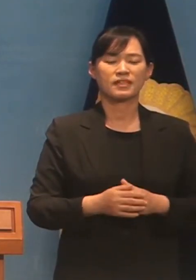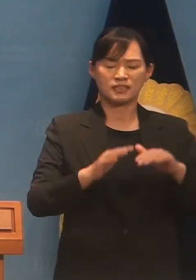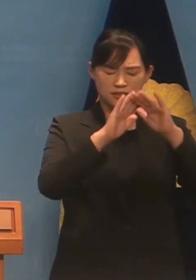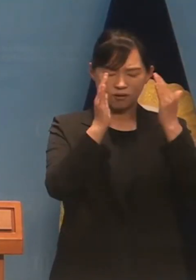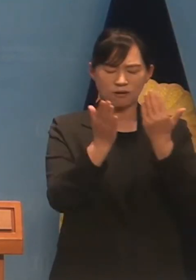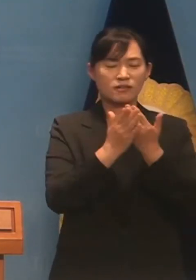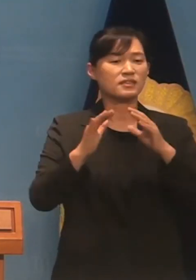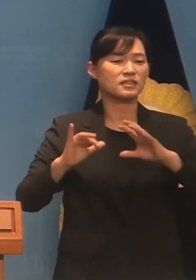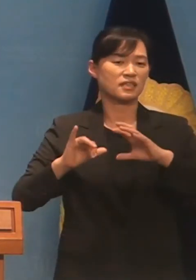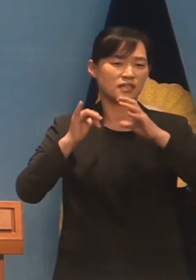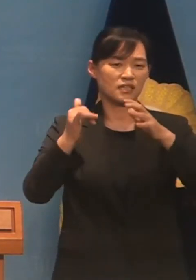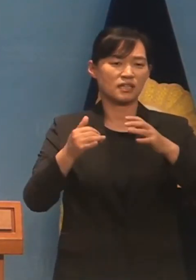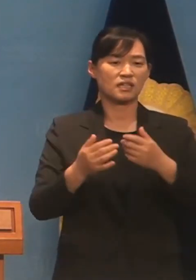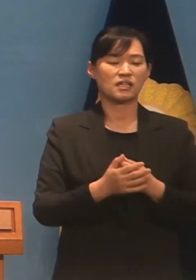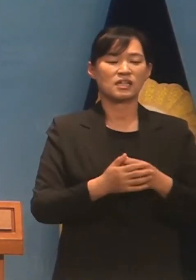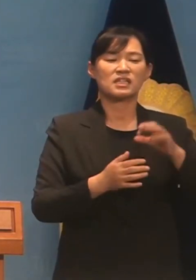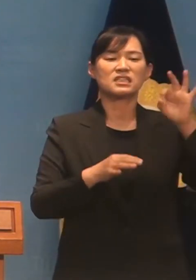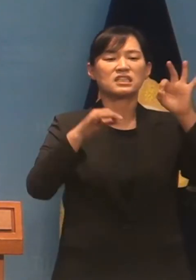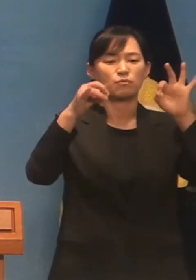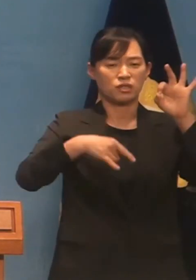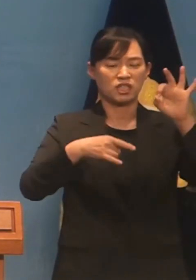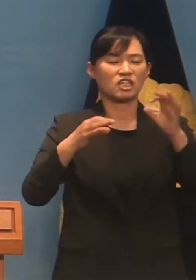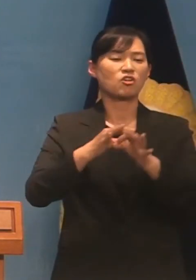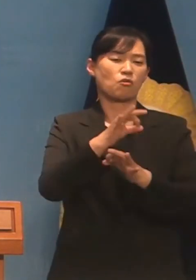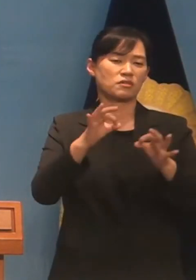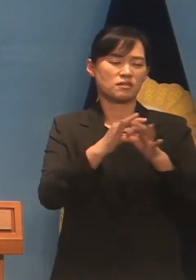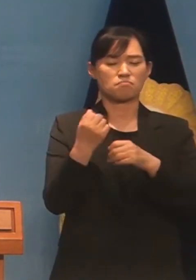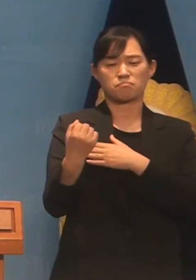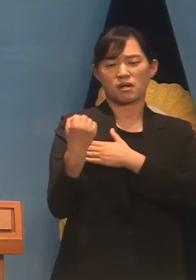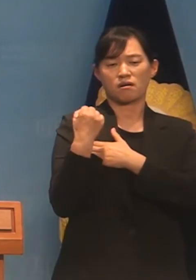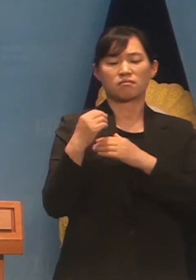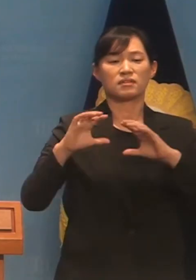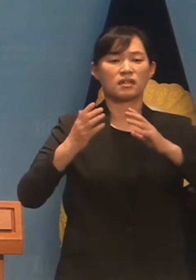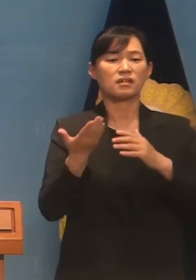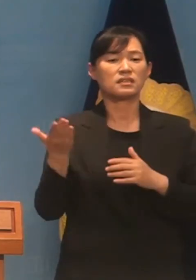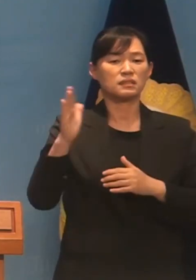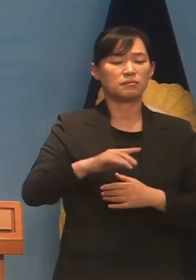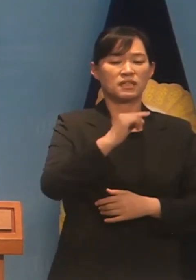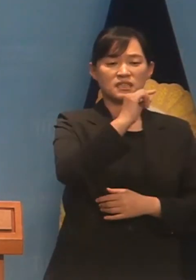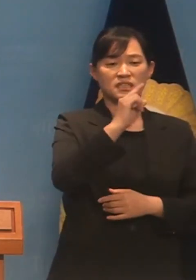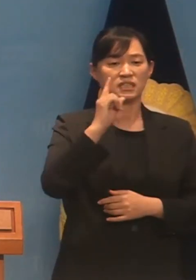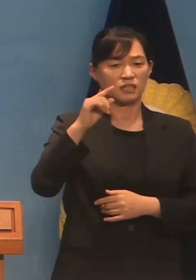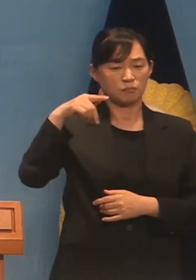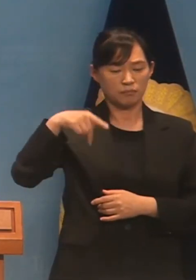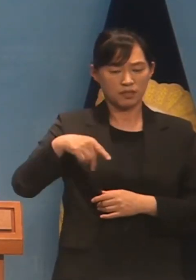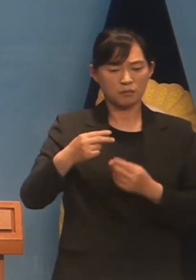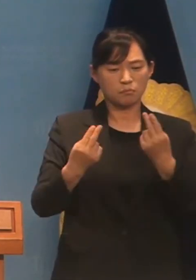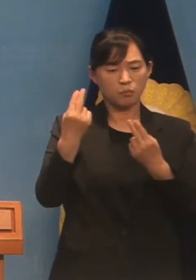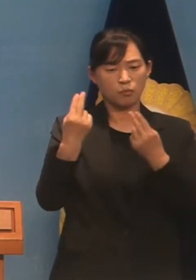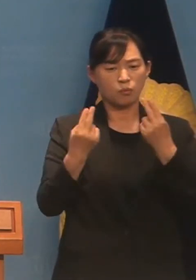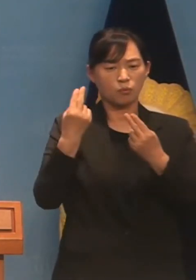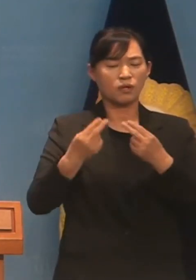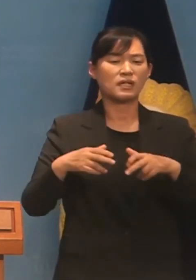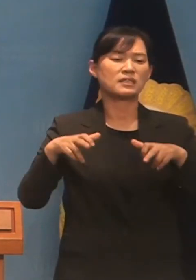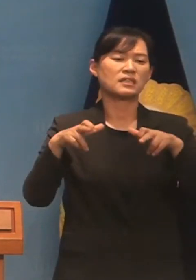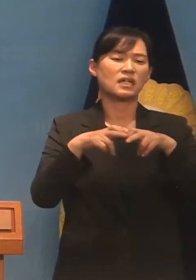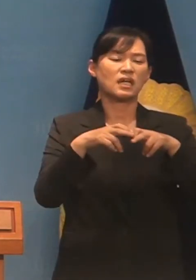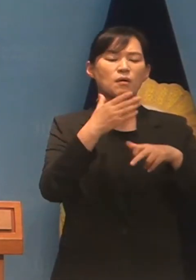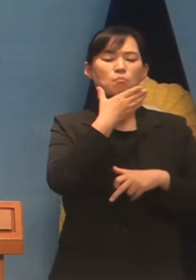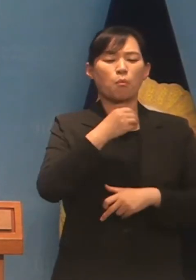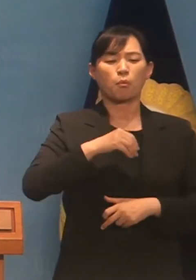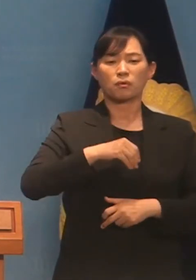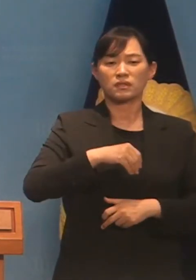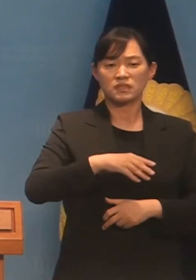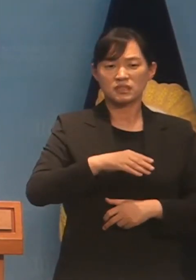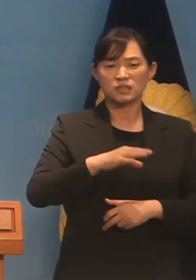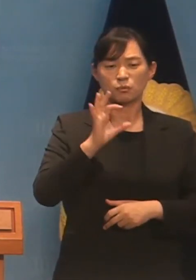전 세계 10위권의 경제 대국이지만 GDP 대비 장애인 복지 비용